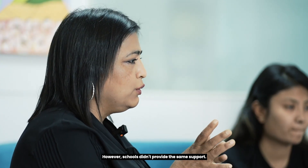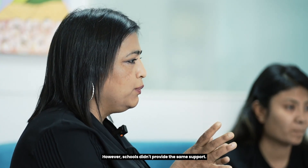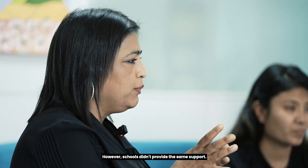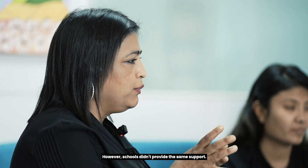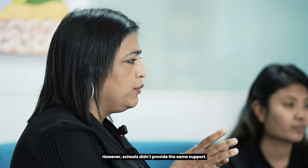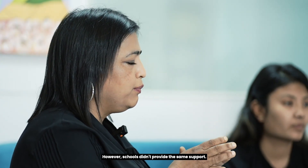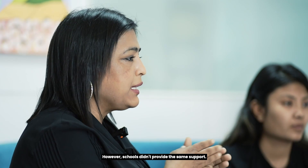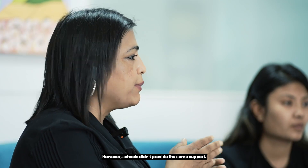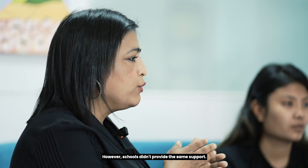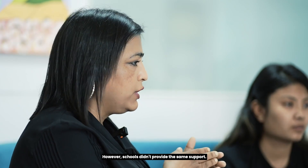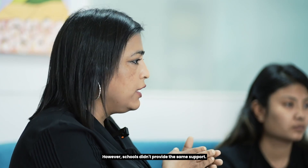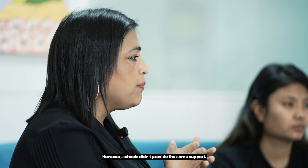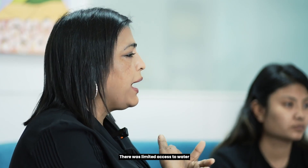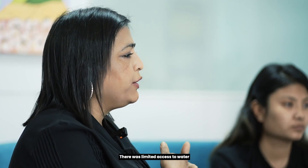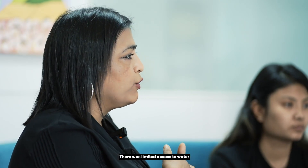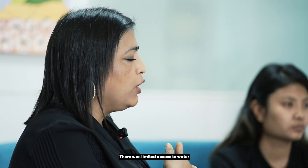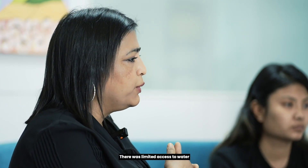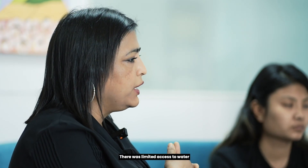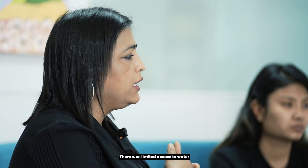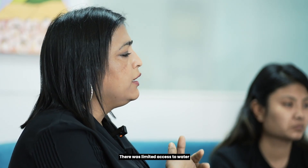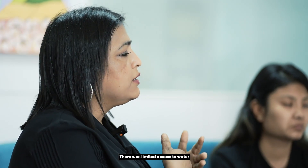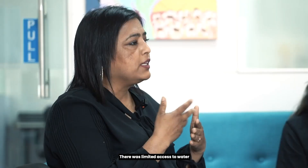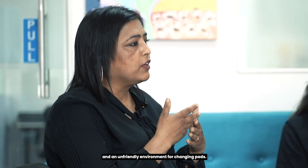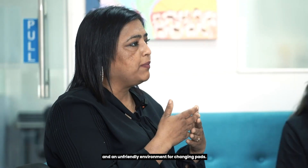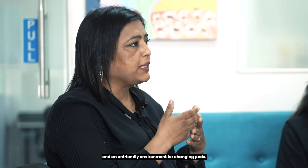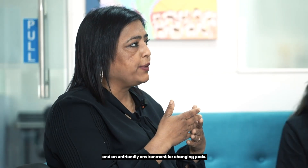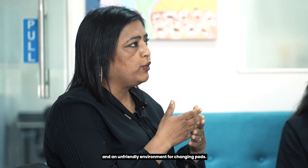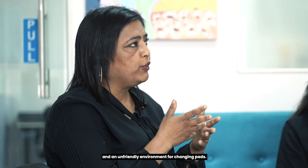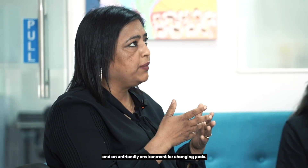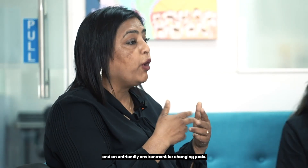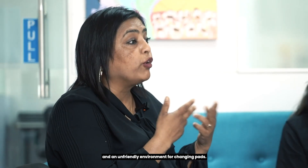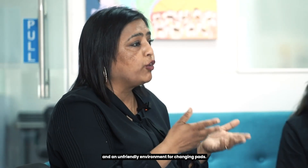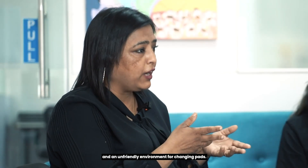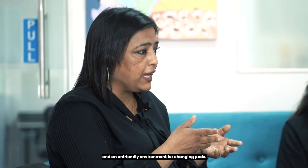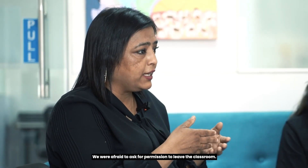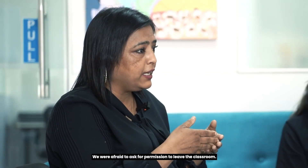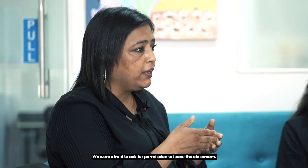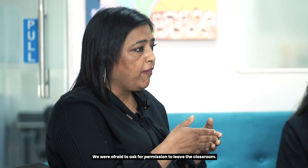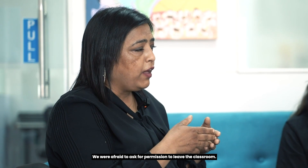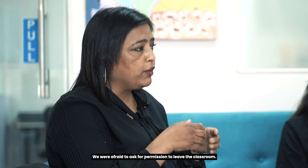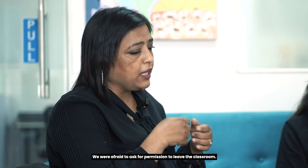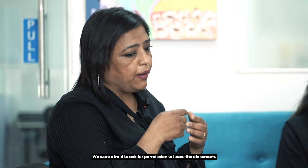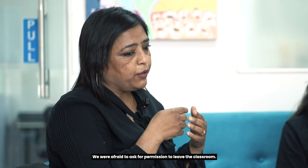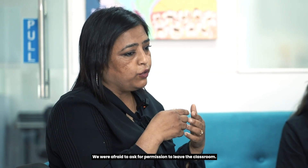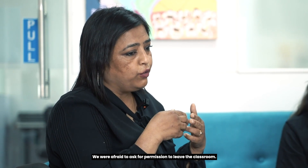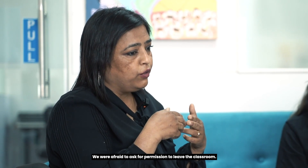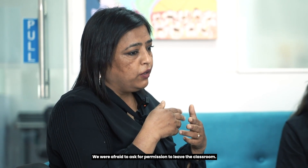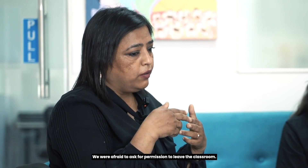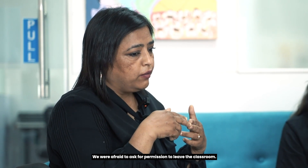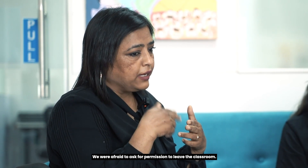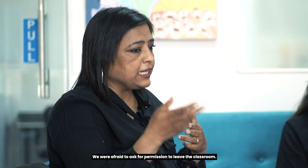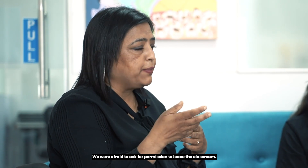त्यो वातावरण हुन्थेन नि त पानीहरू कम हुने चेन्ज गर्ने वातावरण नहुने भन्न डर लाग्ने अनि त्यहाँ अब